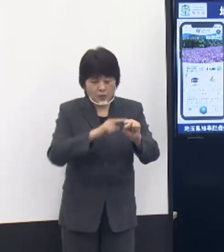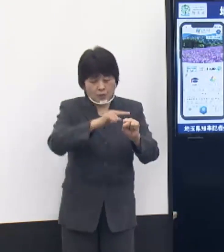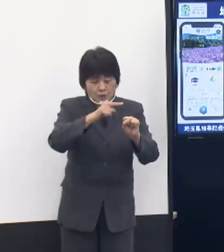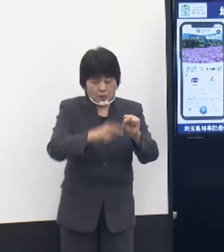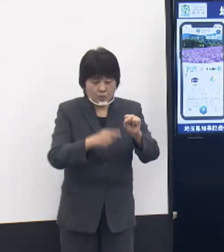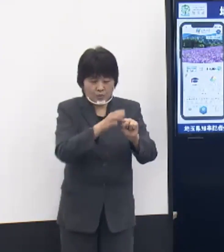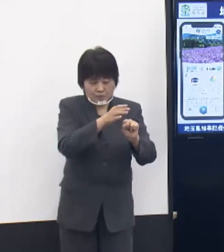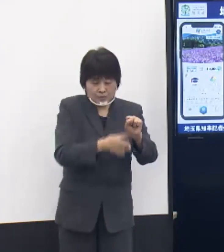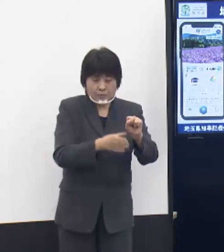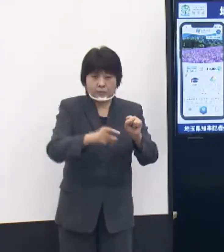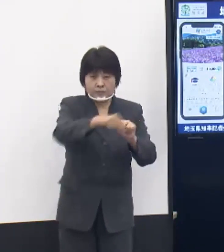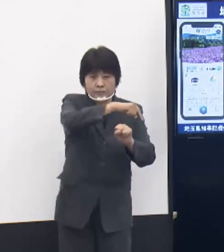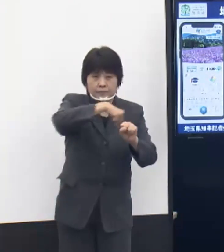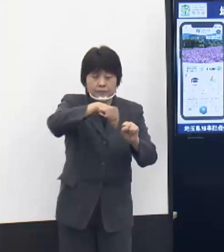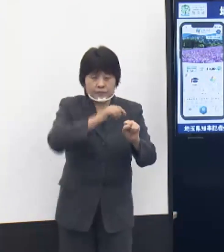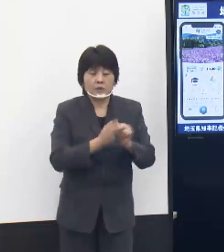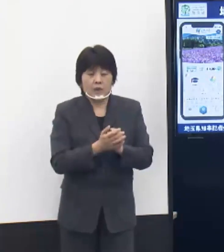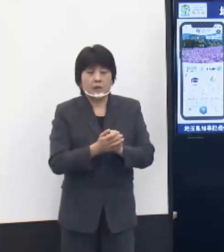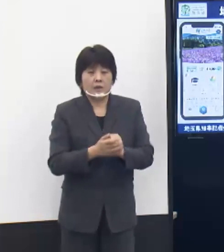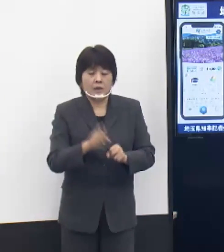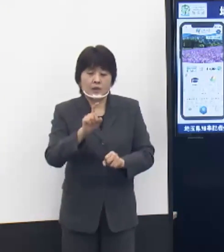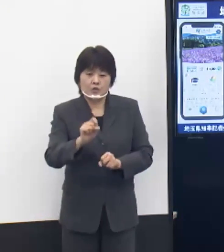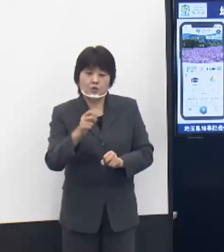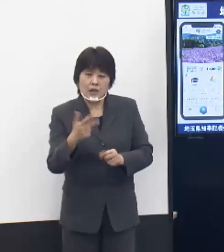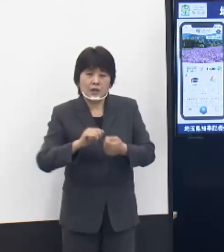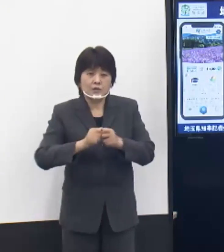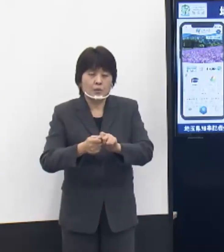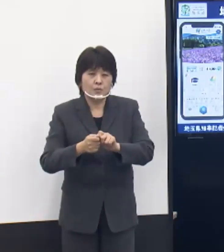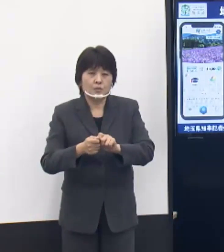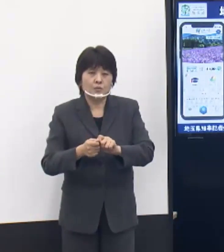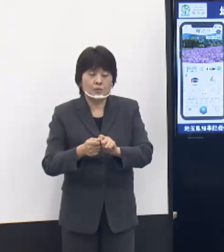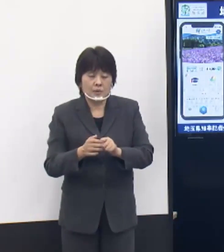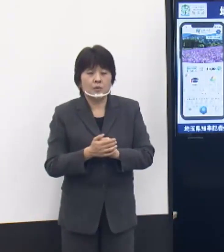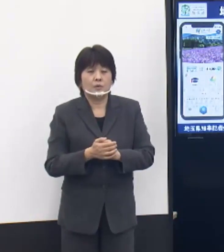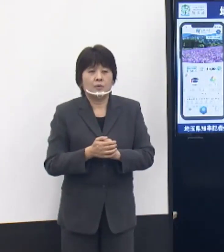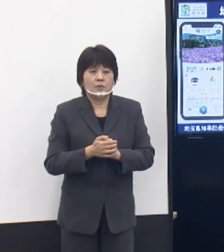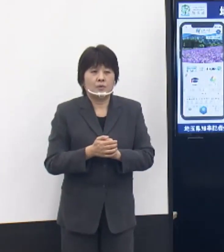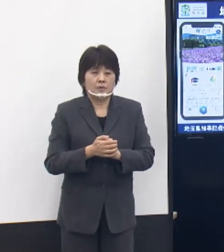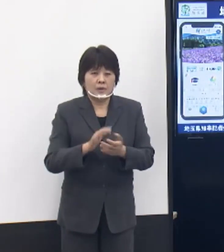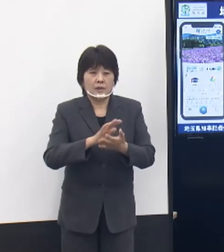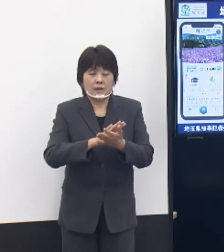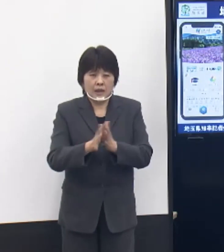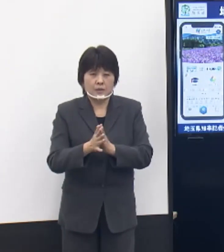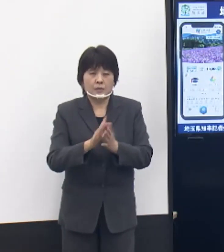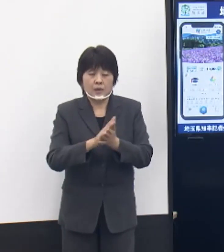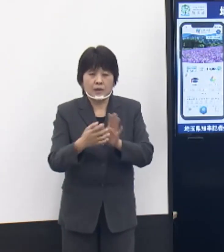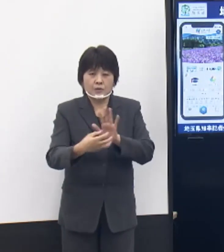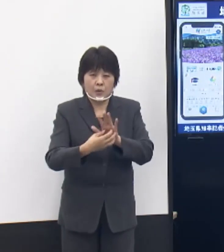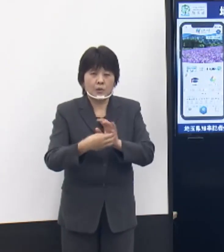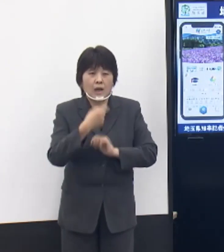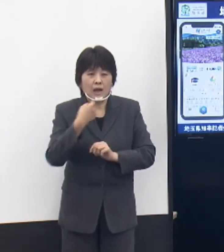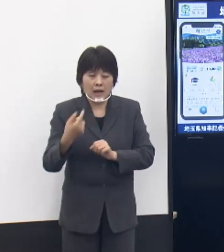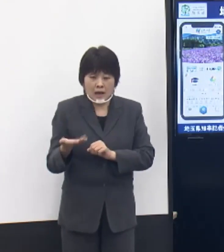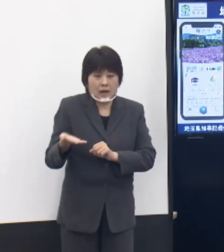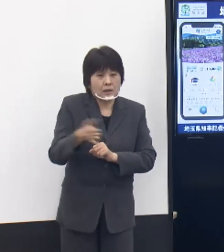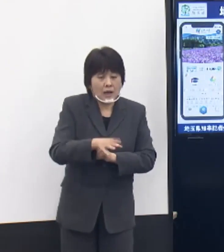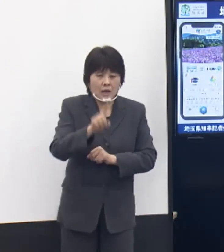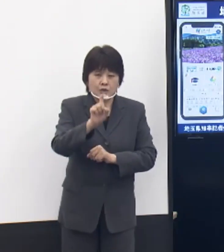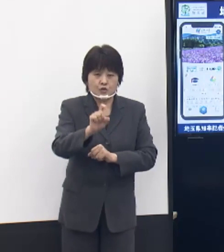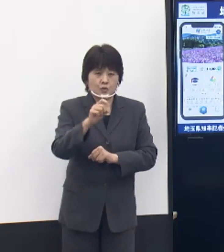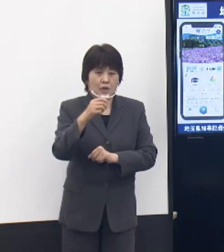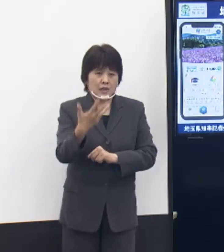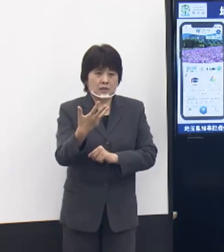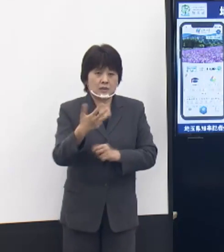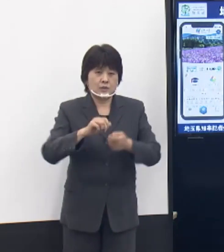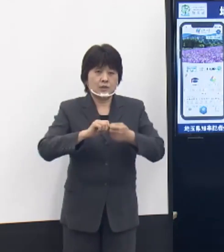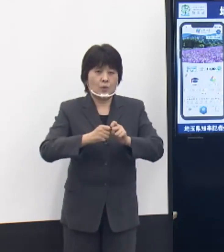を SDGs の17色に県の県章 の赤を加えた18